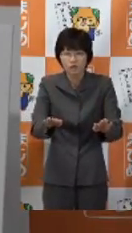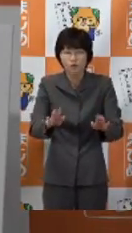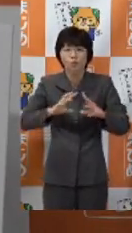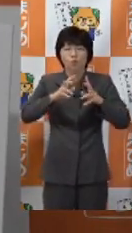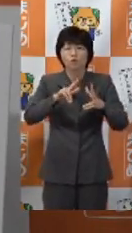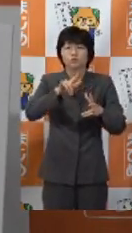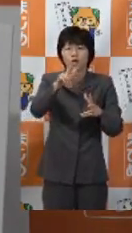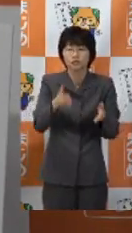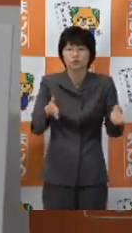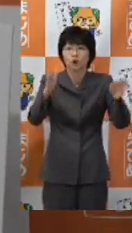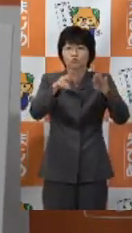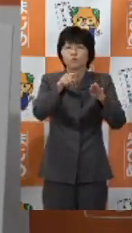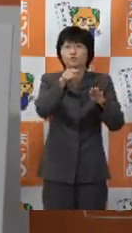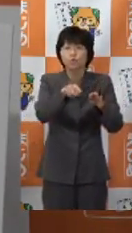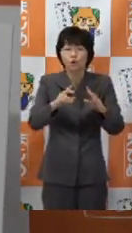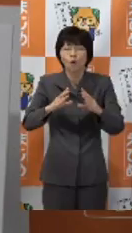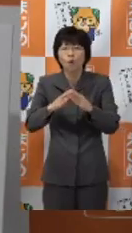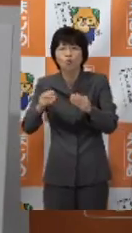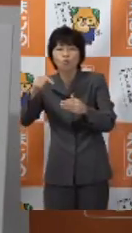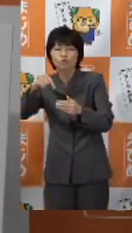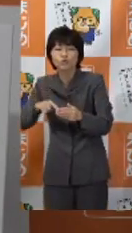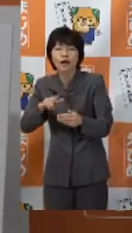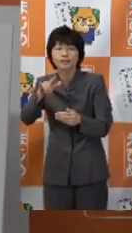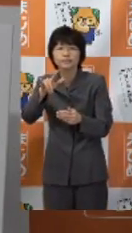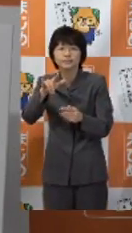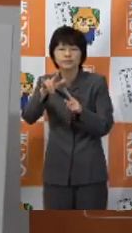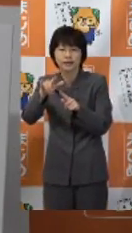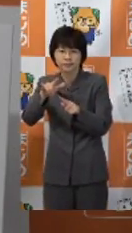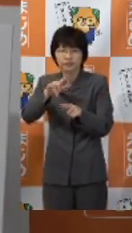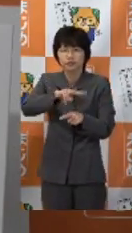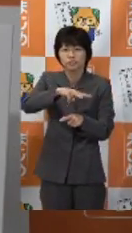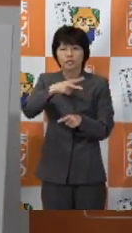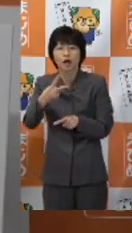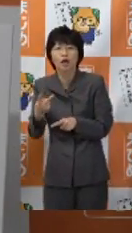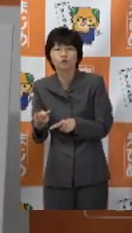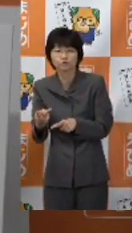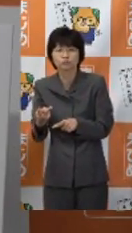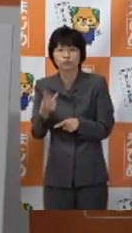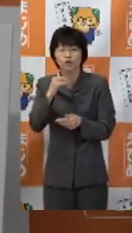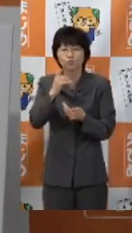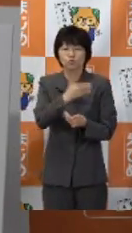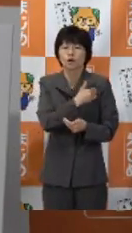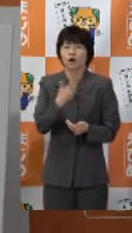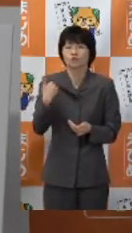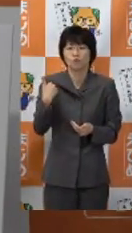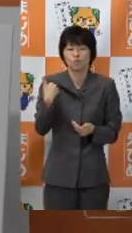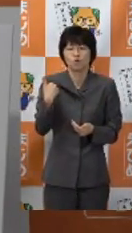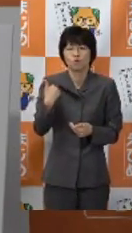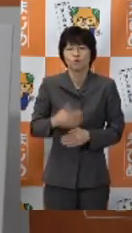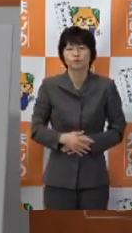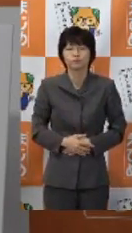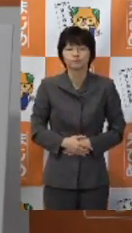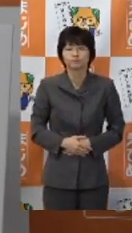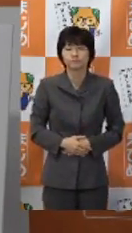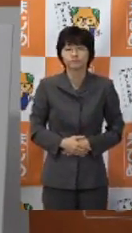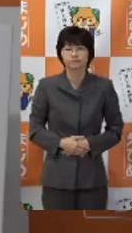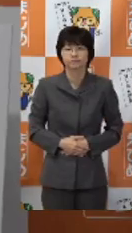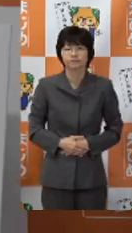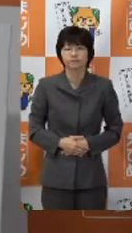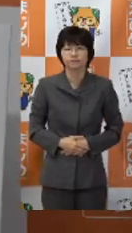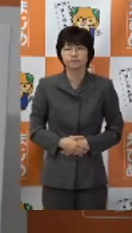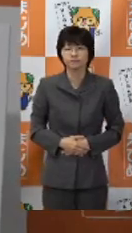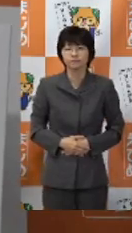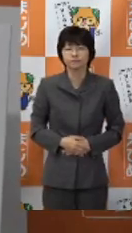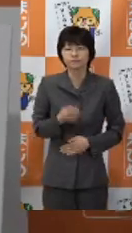も施設完成は遠方の国際線留学部を国内線留学中に店インフォ